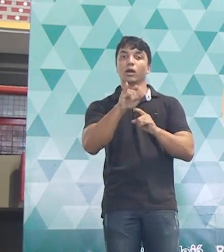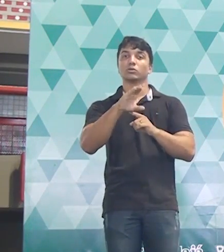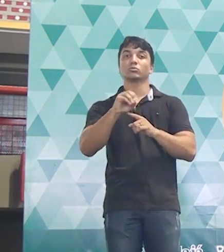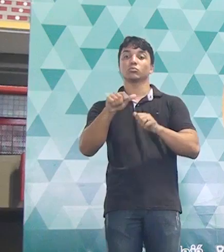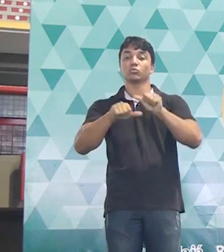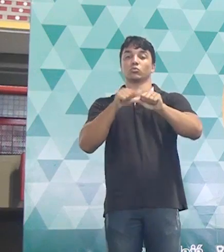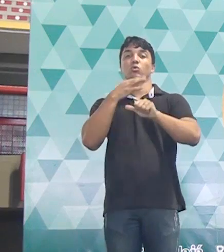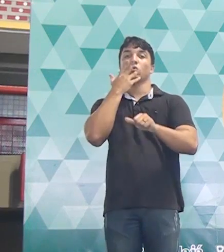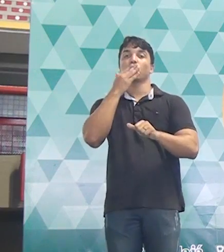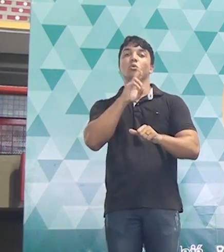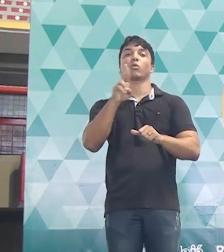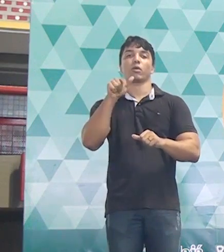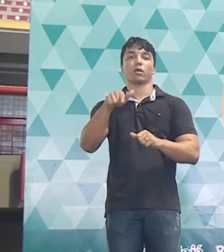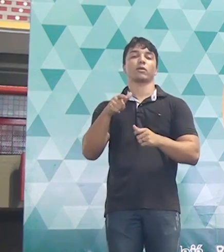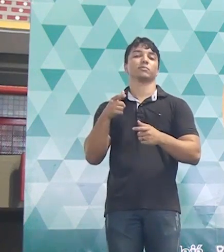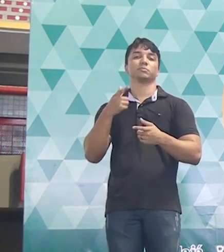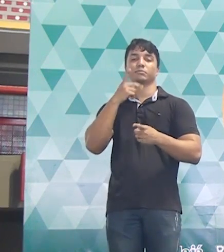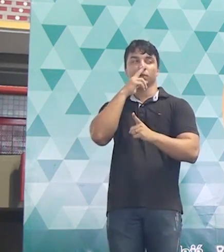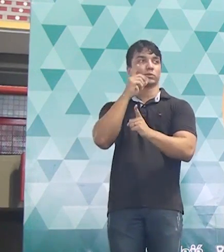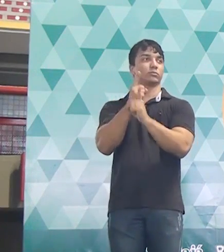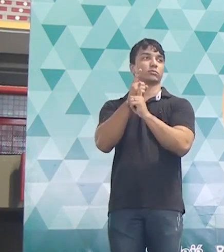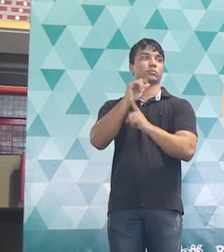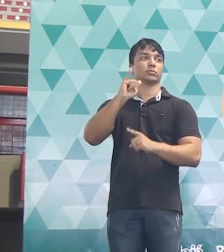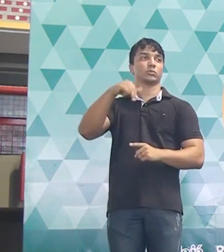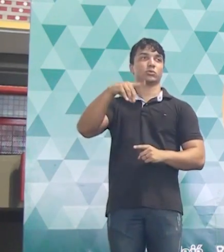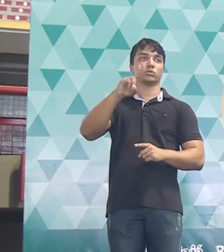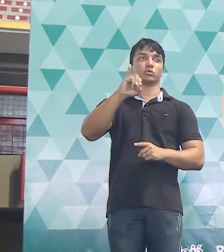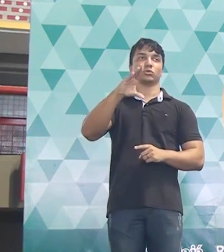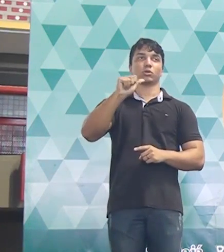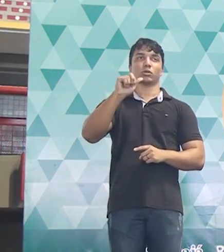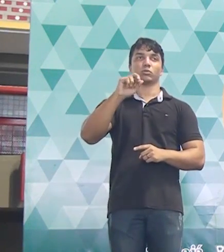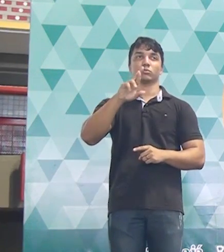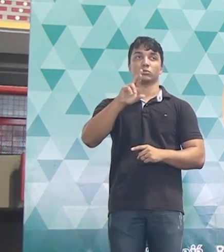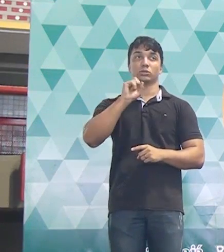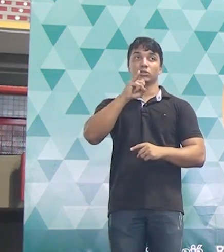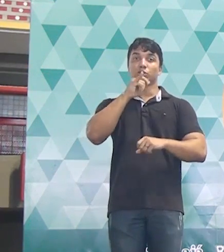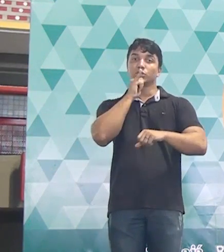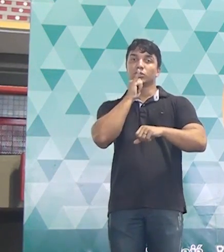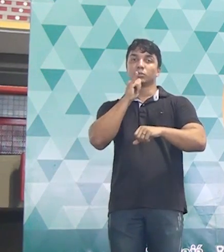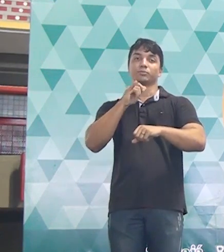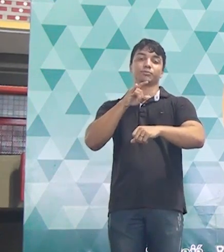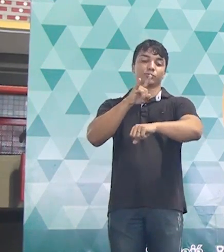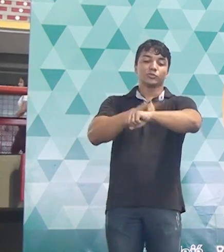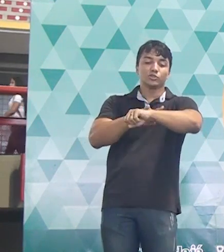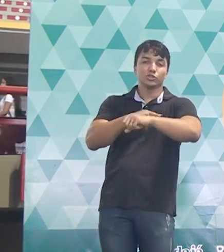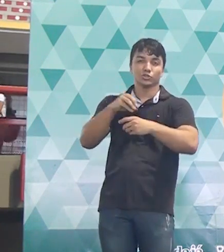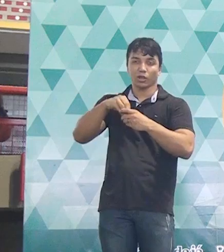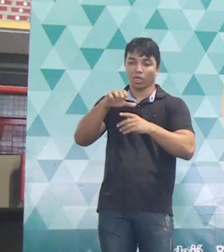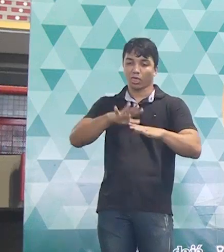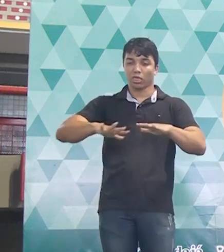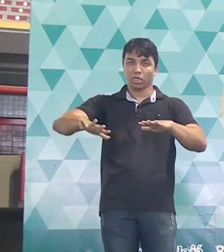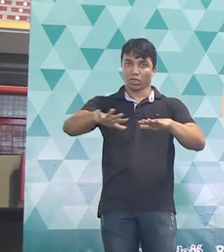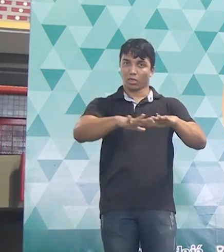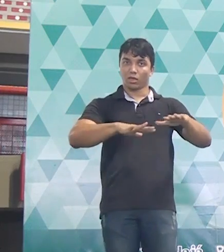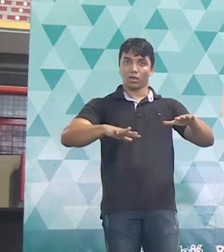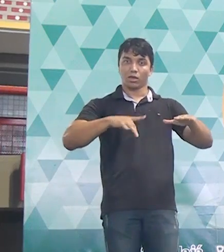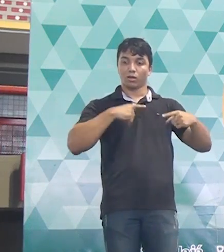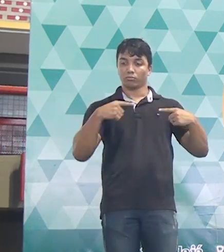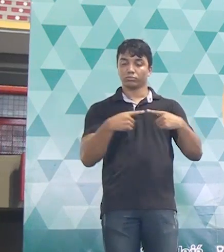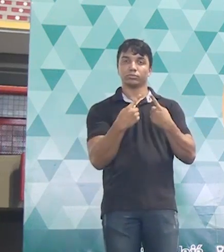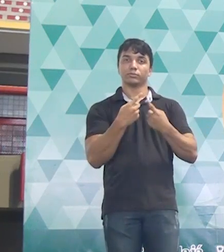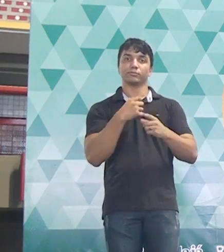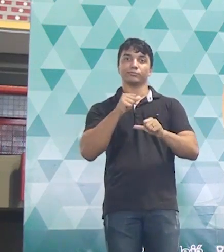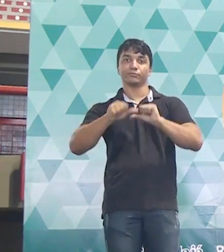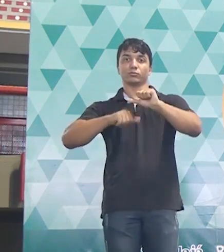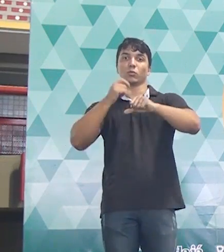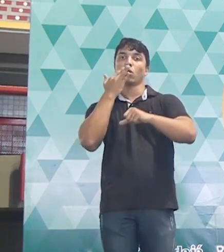Essa substância é chamada indicador. Então a pessoa está lá dentro da piscina. Se ela urinar, a urina, como é um material de caráter ácido, vai mudar a